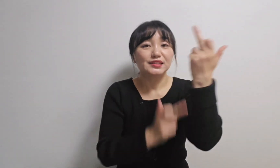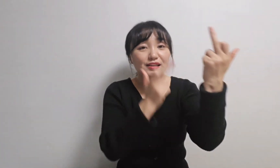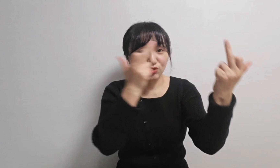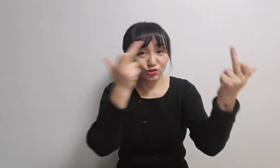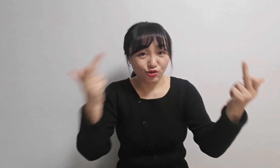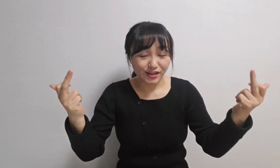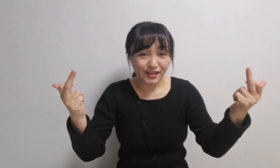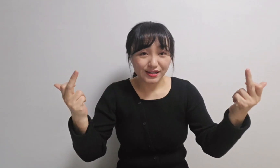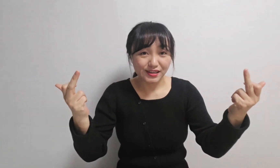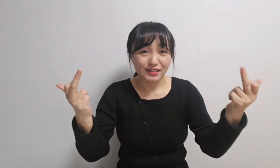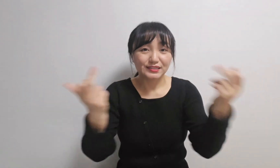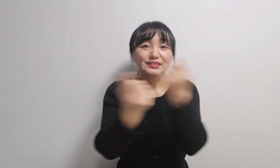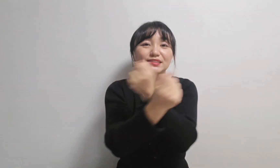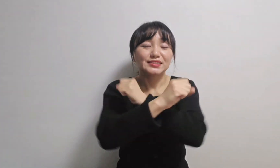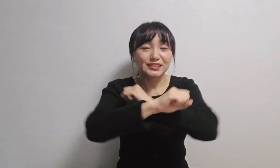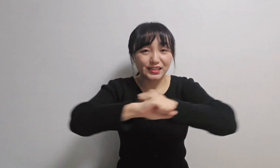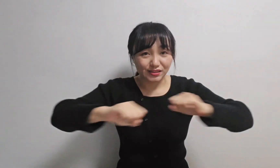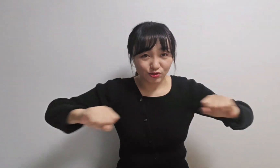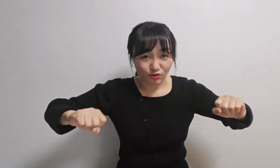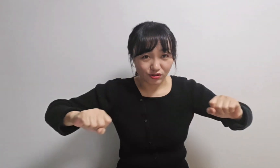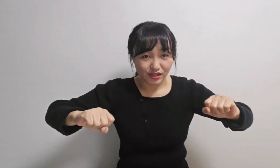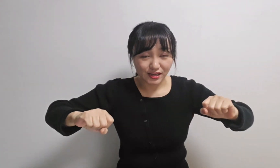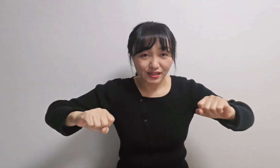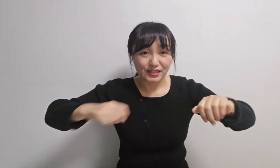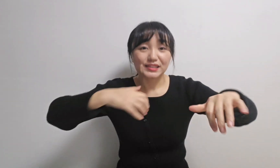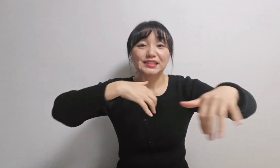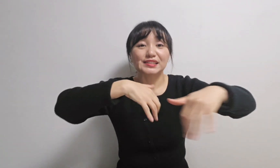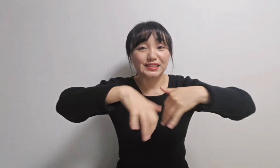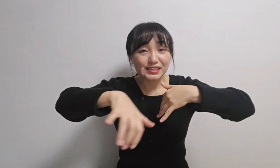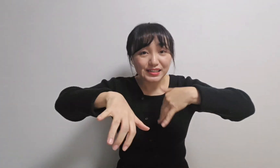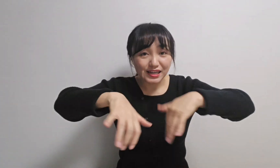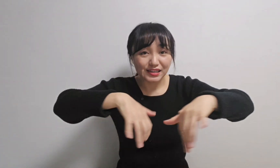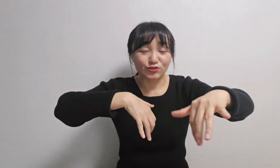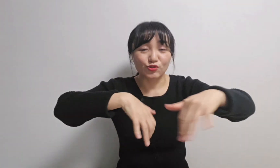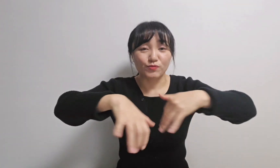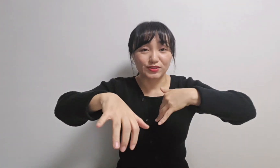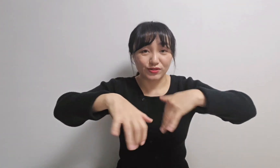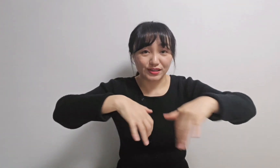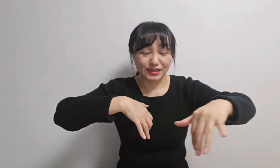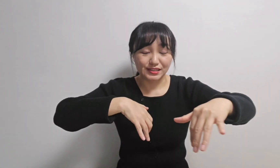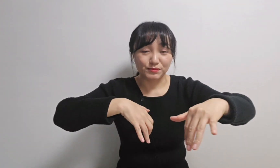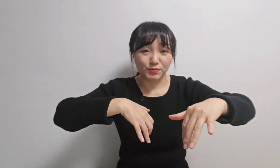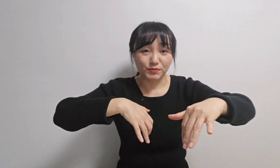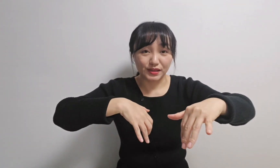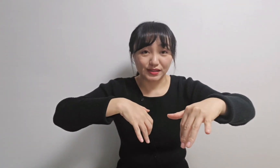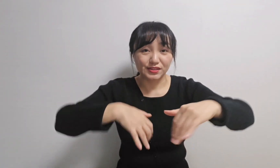산이라는 수어랑 들이라는 수어랑 길가라는 수어만 정확하게 하시면 되겠죠?